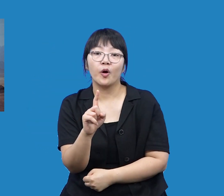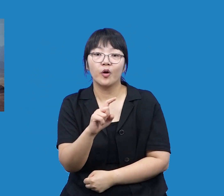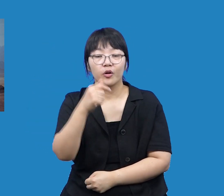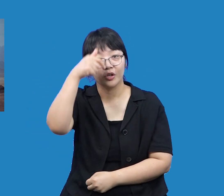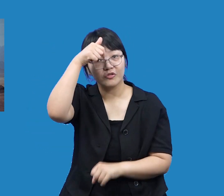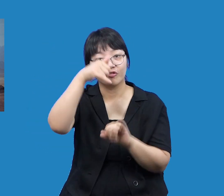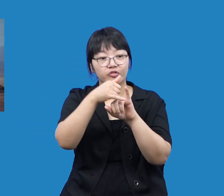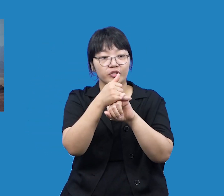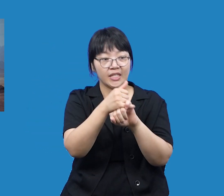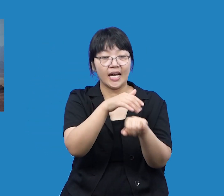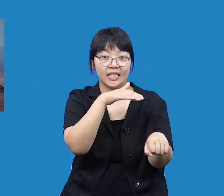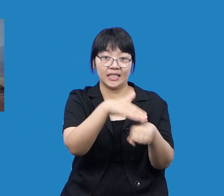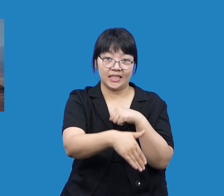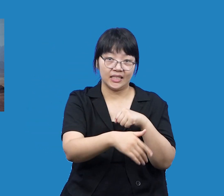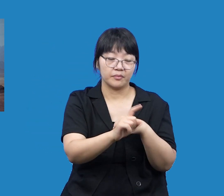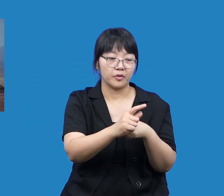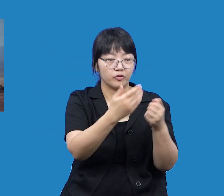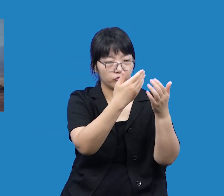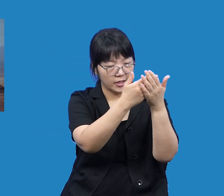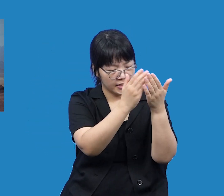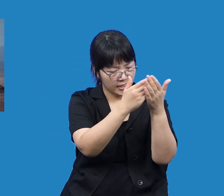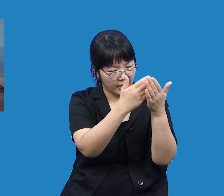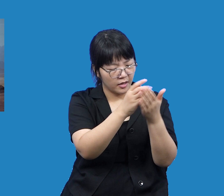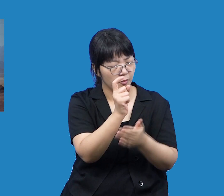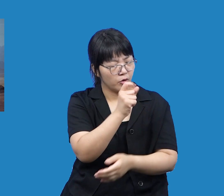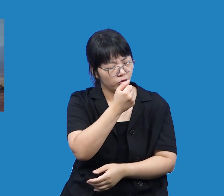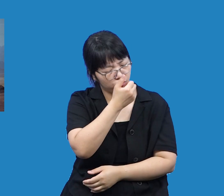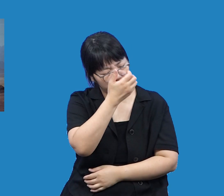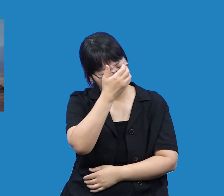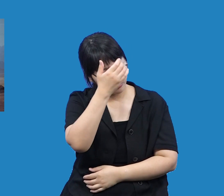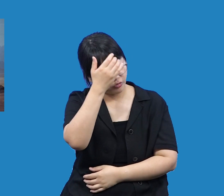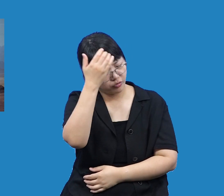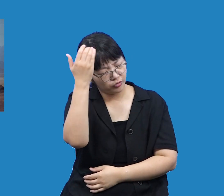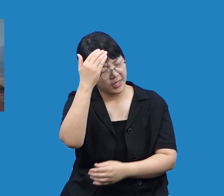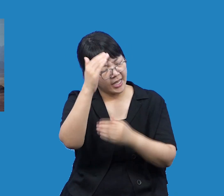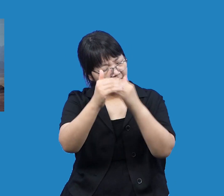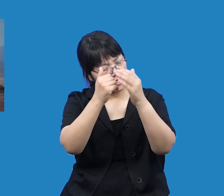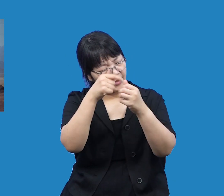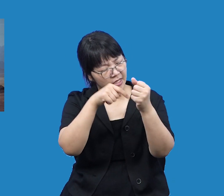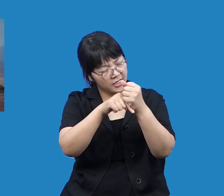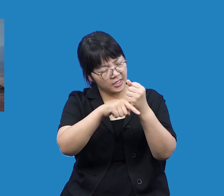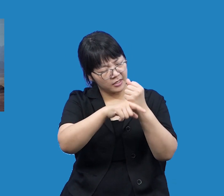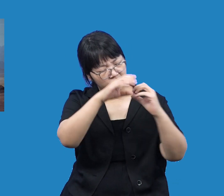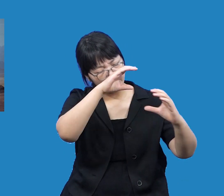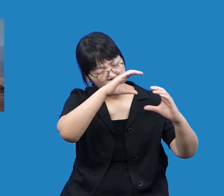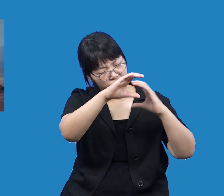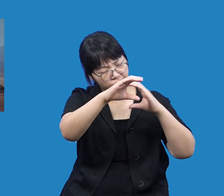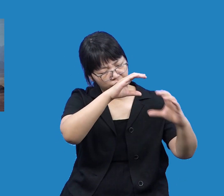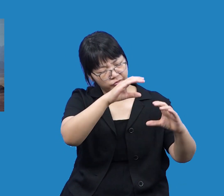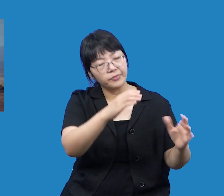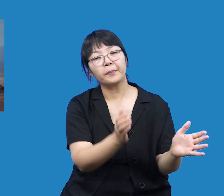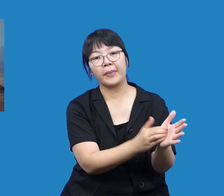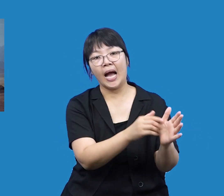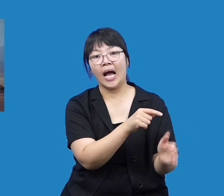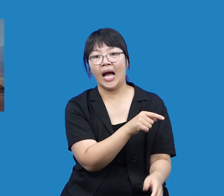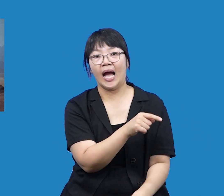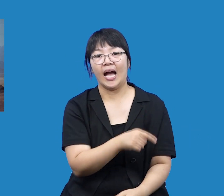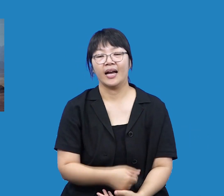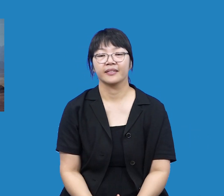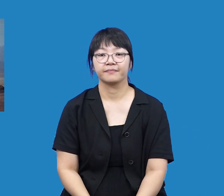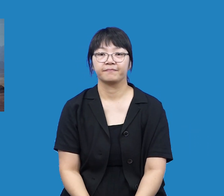구약에서는 종종 환상이나 꿈으로 하나님의 뜻을 전달받곤 했습니다.